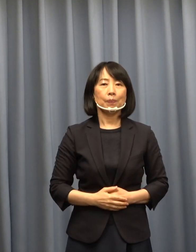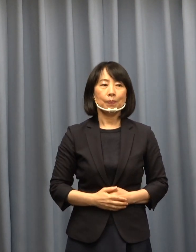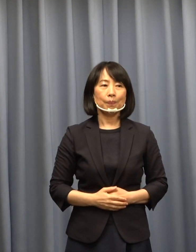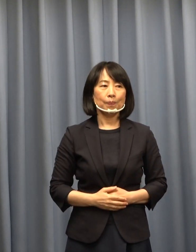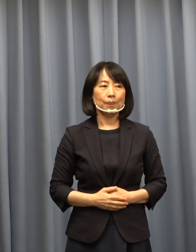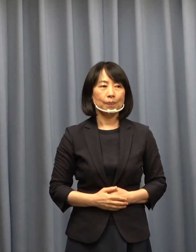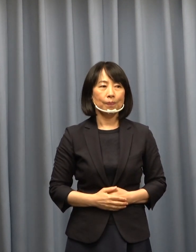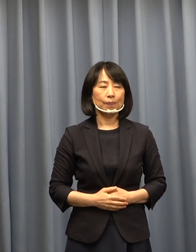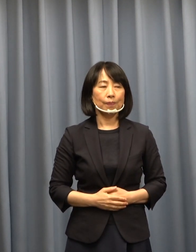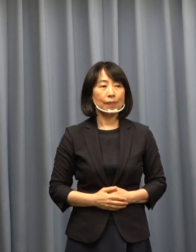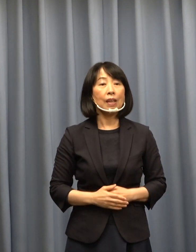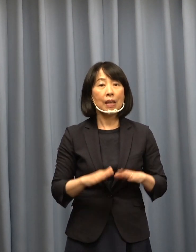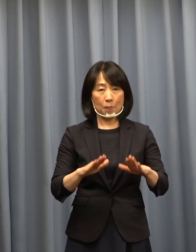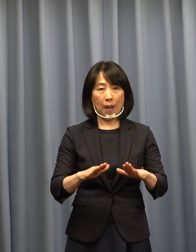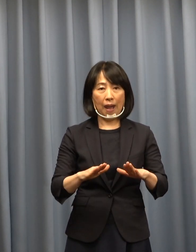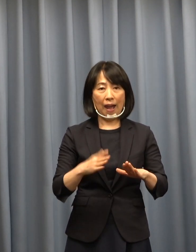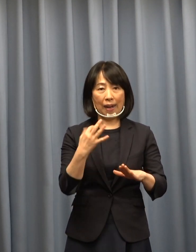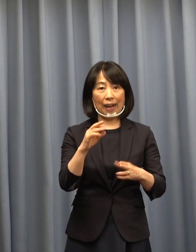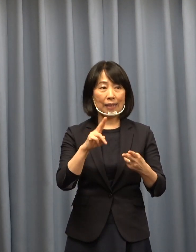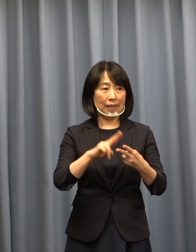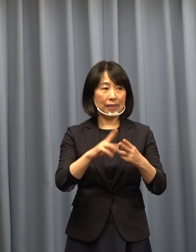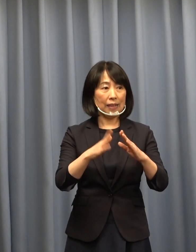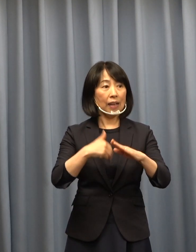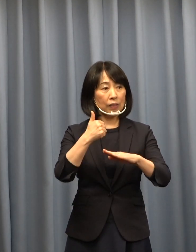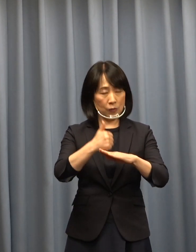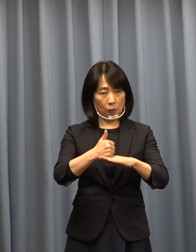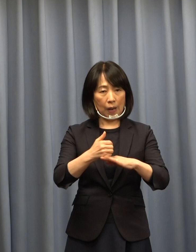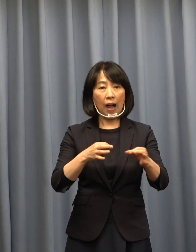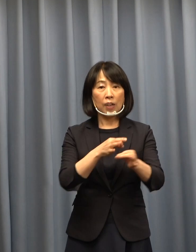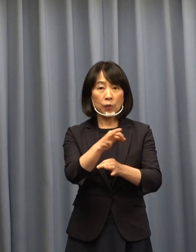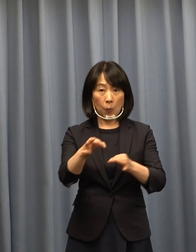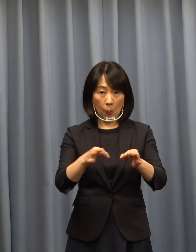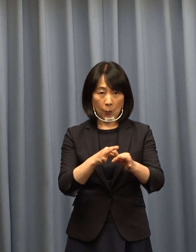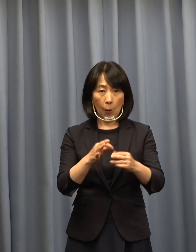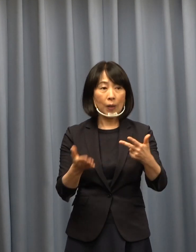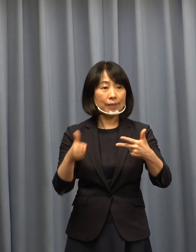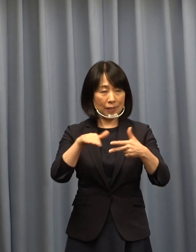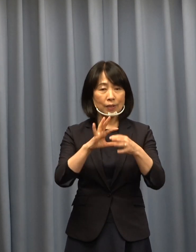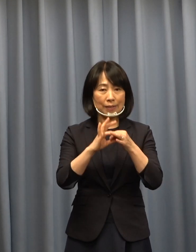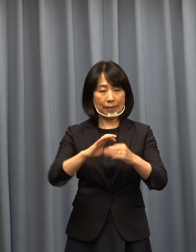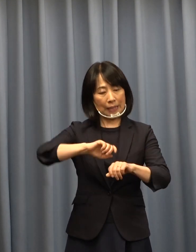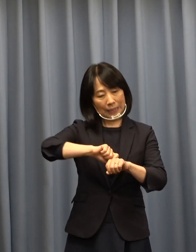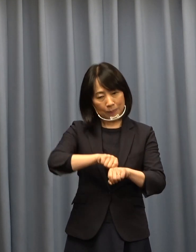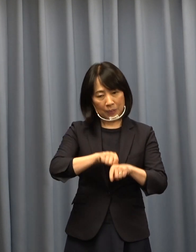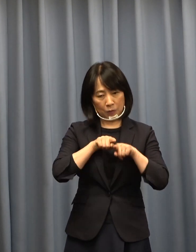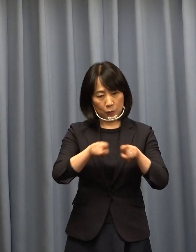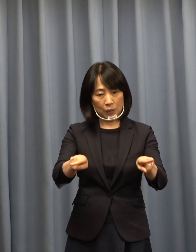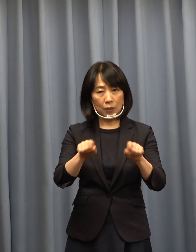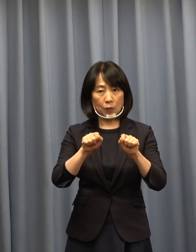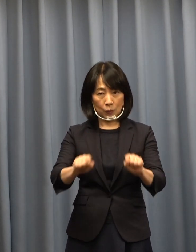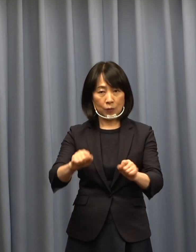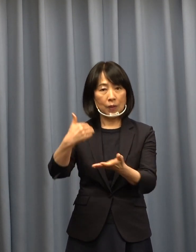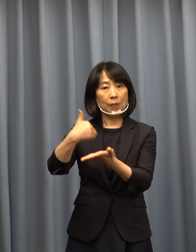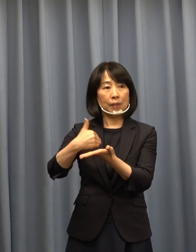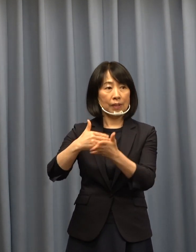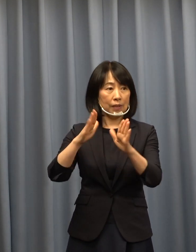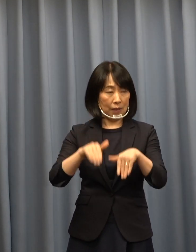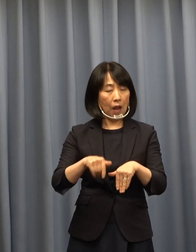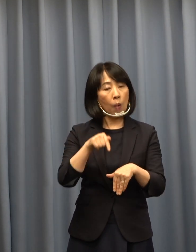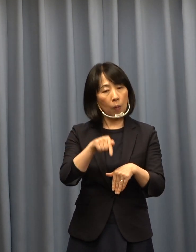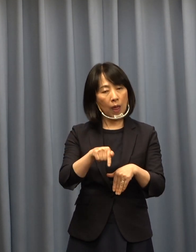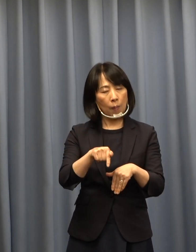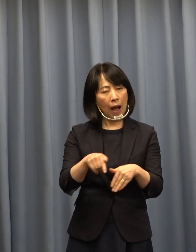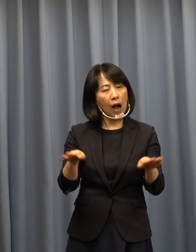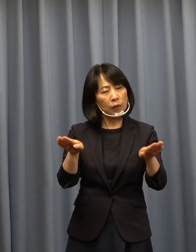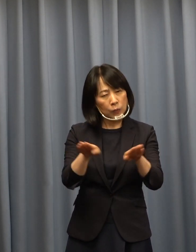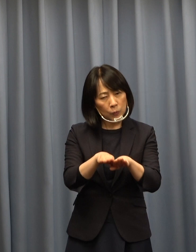今、田中長が商業施設の厳しい対応というふうなことをおっしゃいましたけれども、これは休業要請とか、そうい